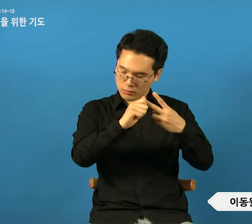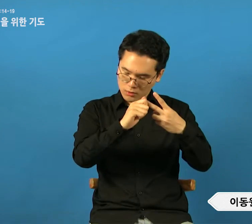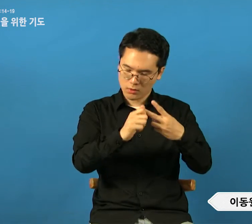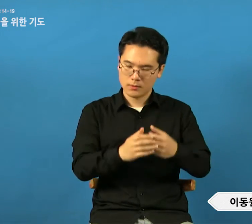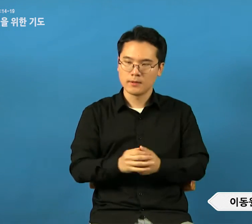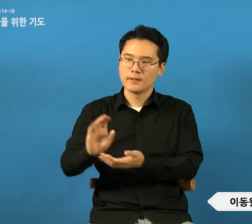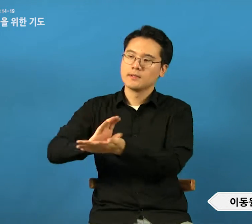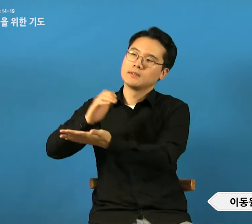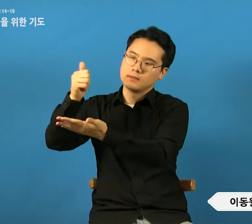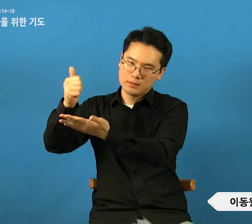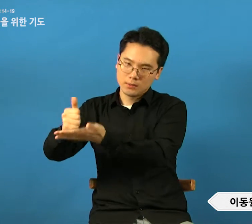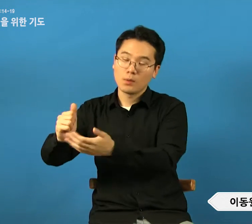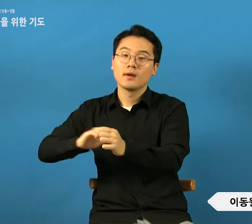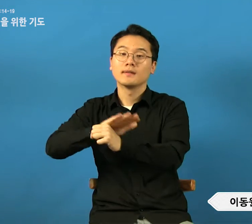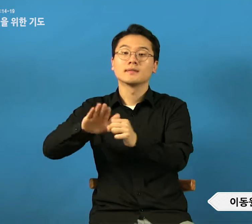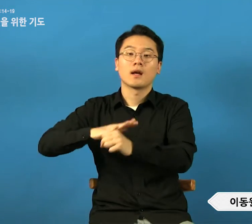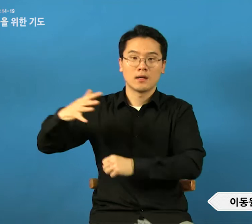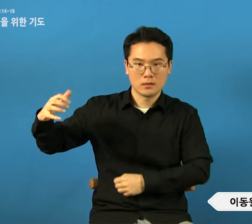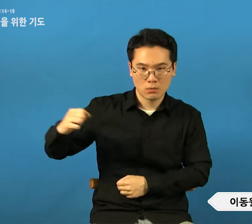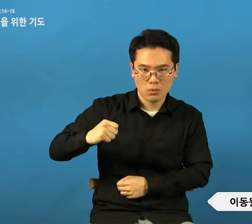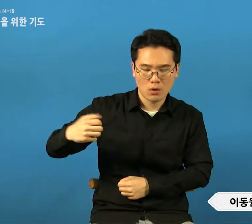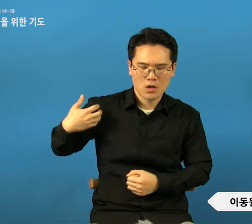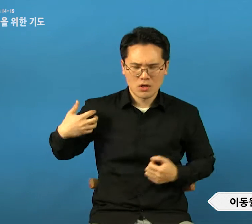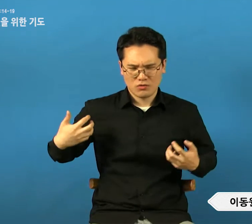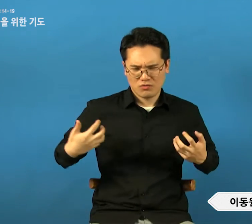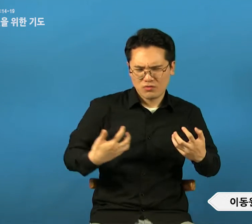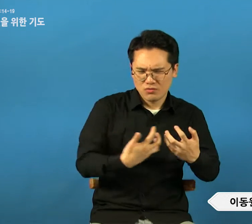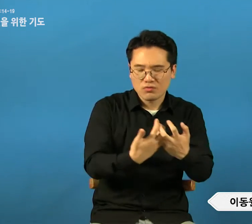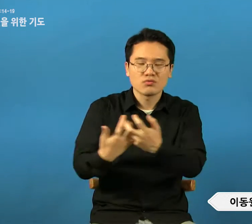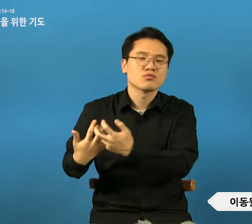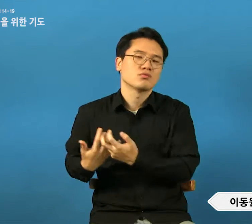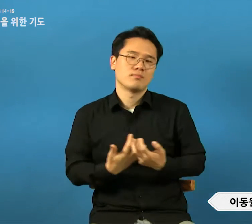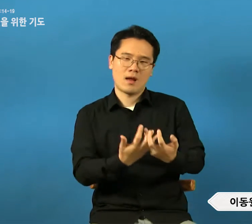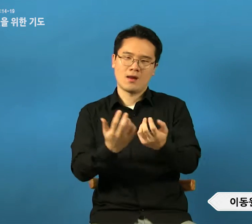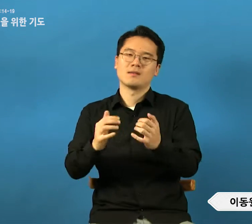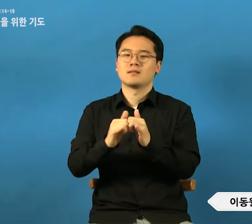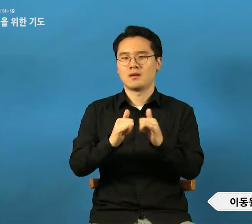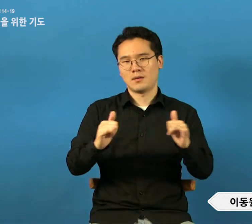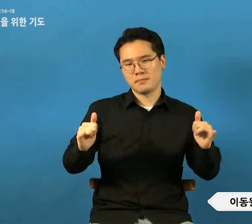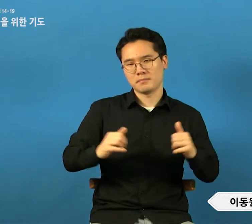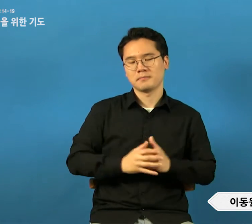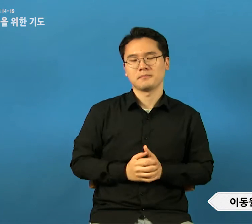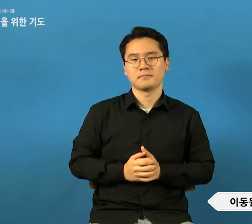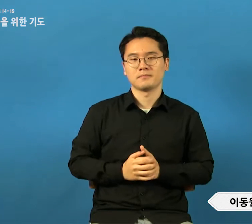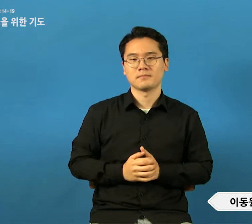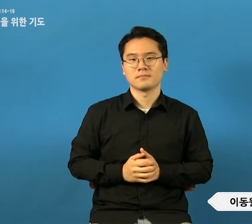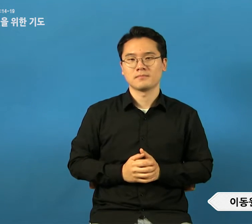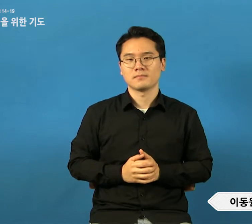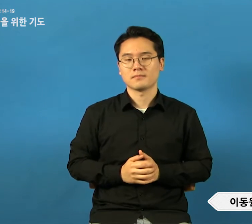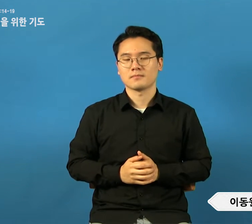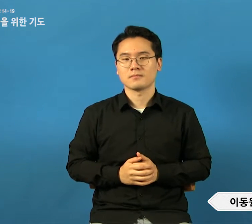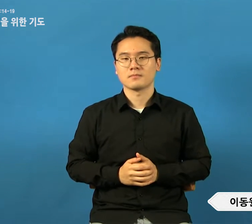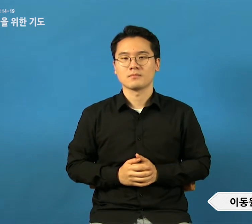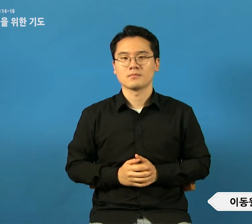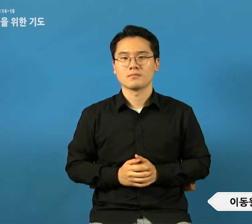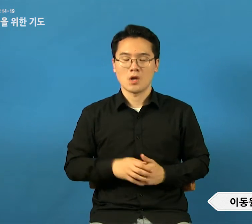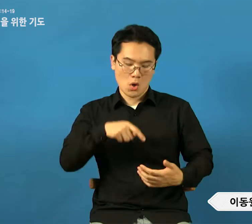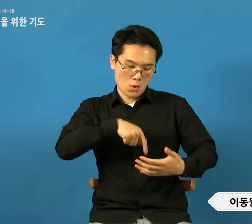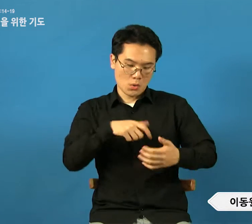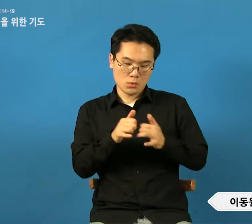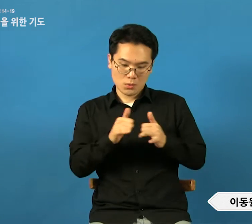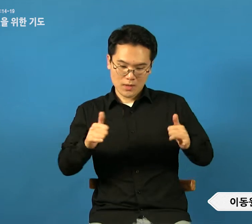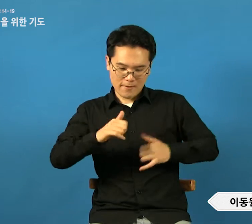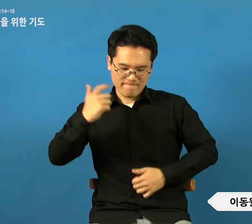그리스도의 사랑으로 충만한 사랑입니다. 그리스도의 사랑으로 충만한 사람. 속사람이 강건한